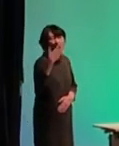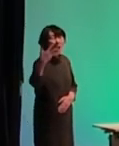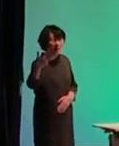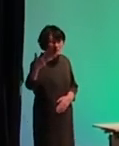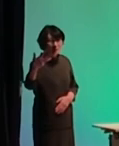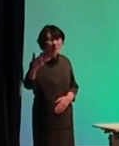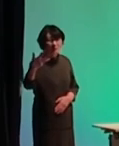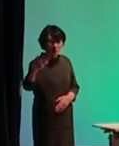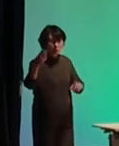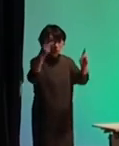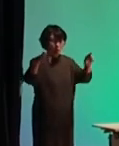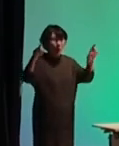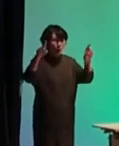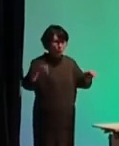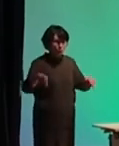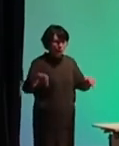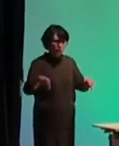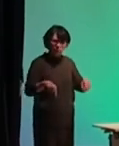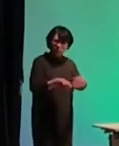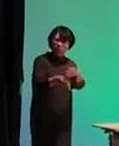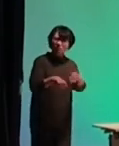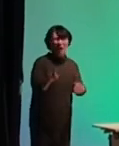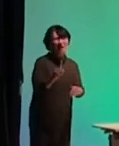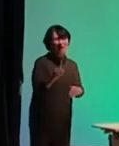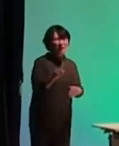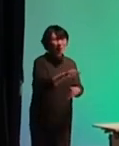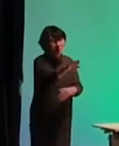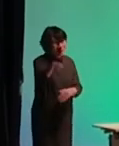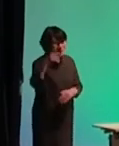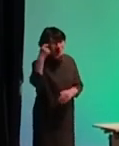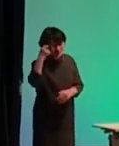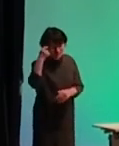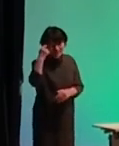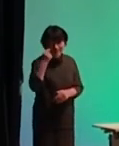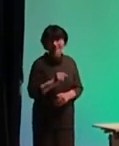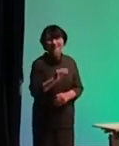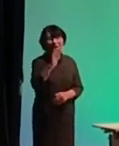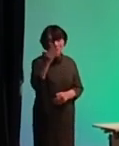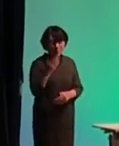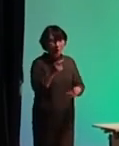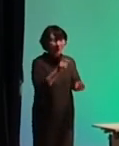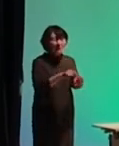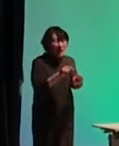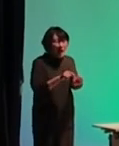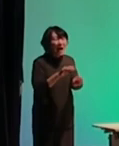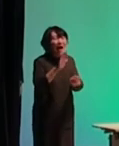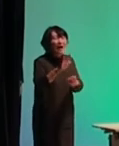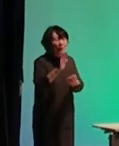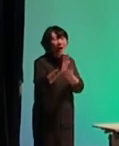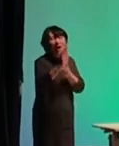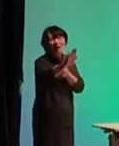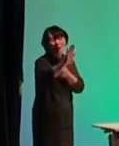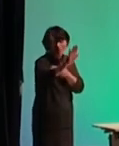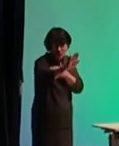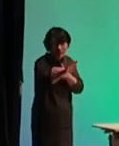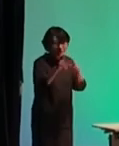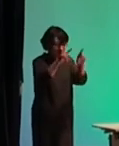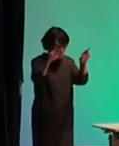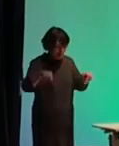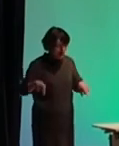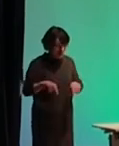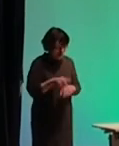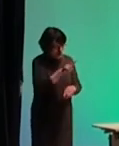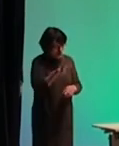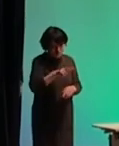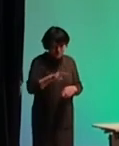ント、皆さん何のこっちゃと思われているかもしれないんですけれども、もしお時間あれば後でで結構ですが、これをまた見ていただきたいん